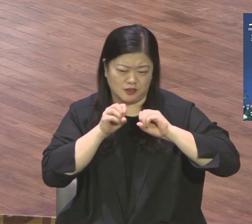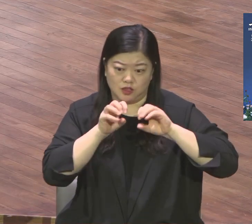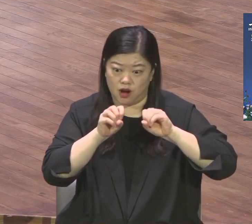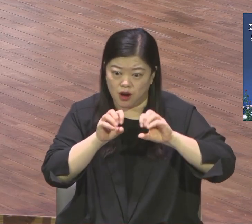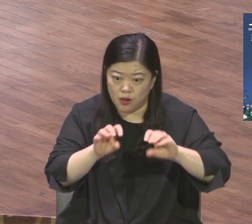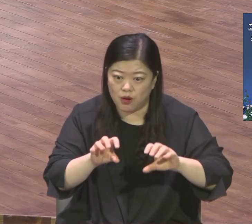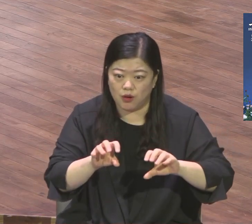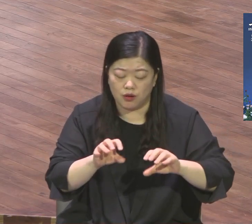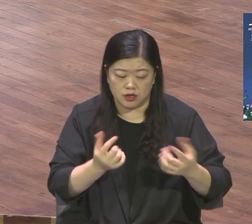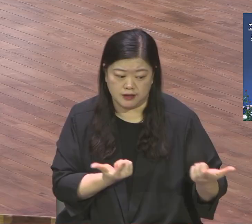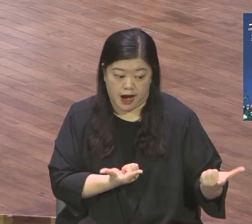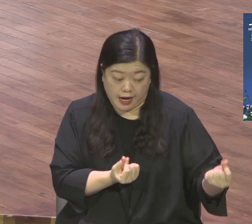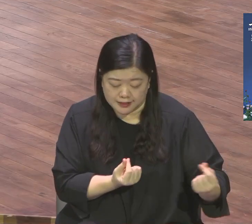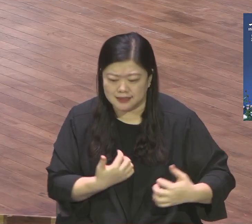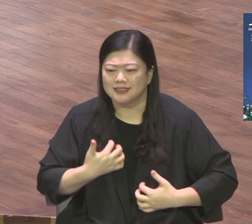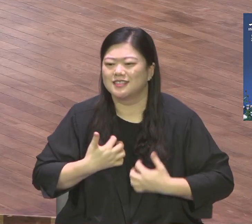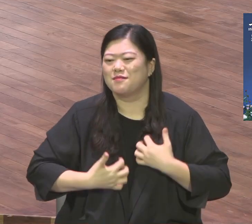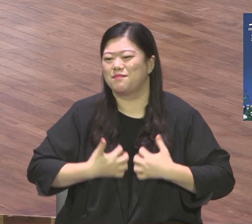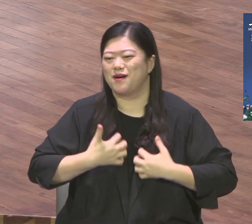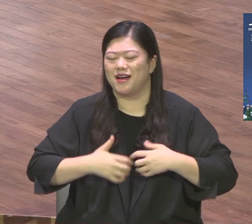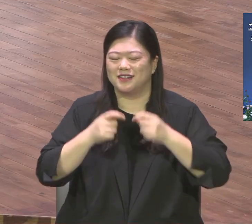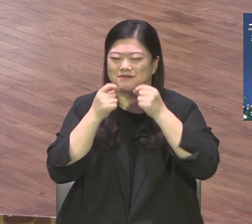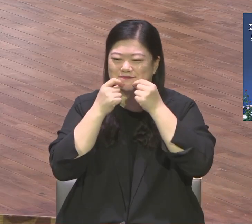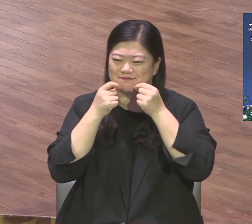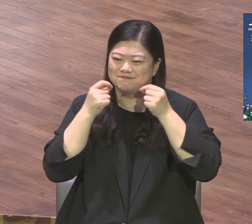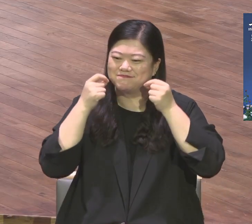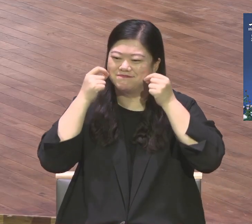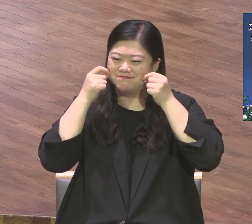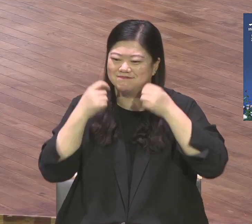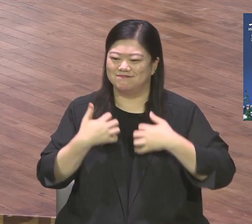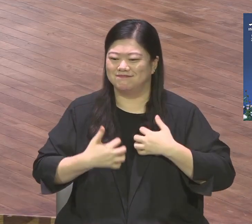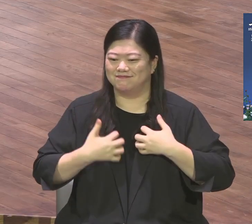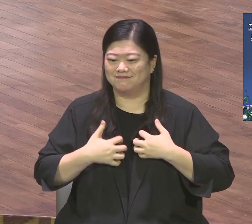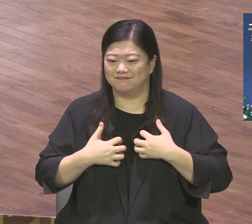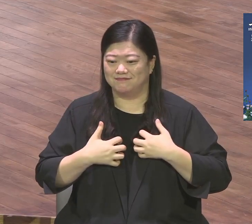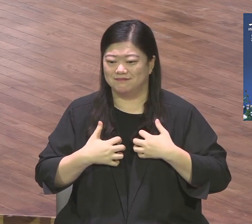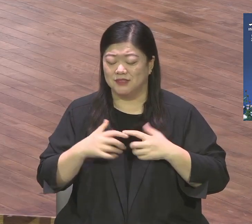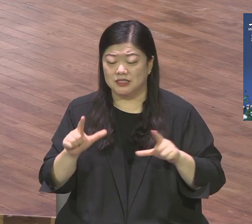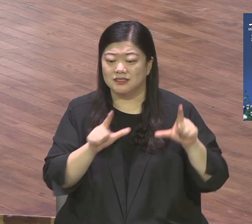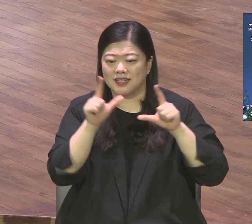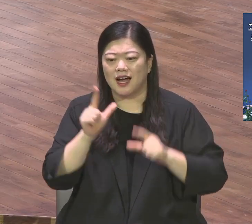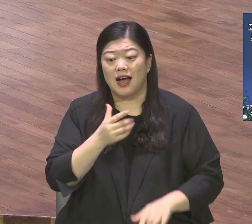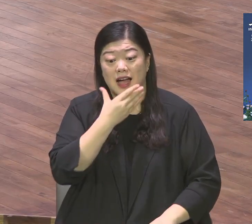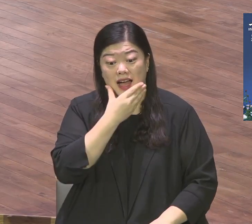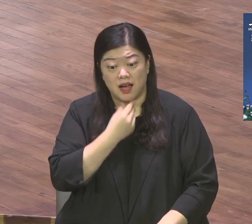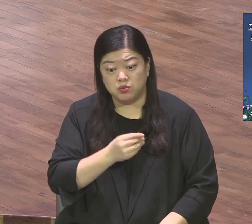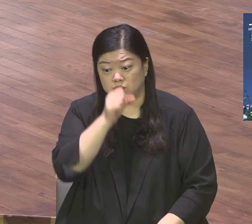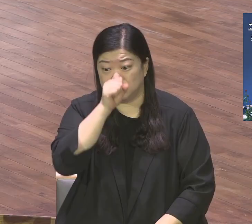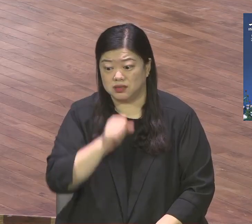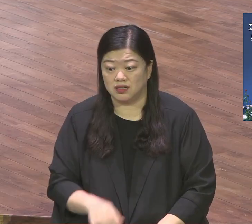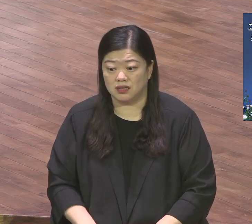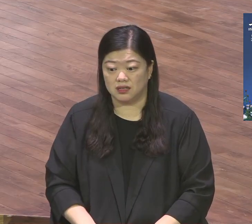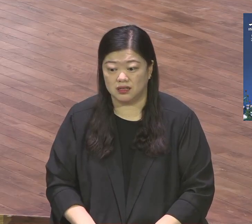충만한 삶을 사는, 기쁨 충만한 삶을 사는, 행복한 삶을 사는 어떤 이유도